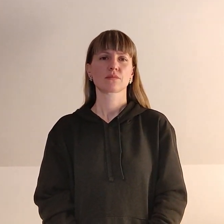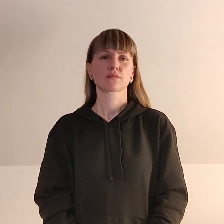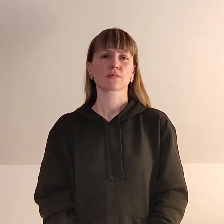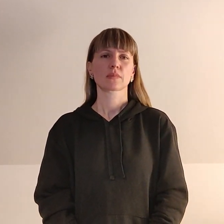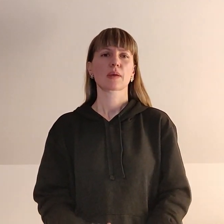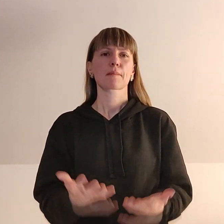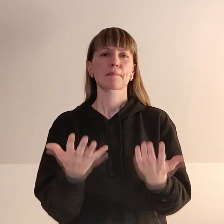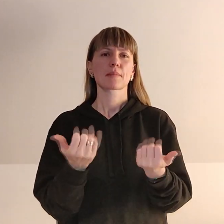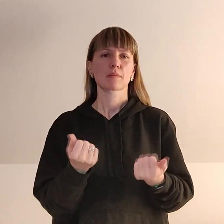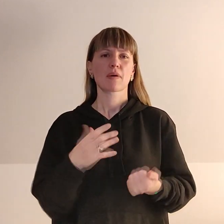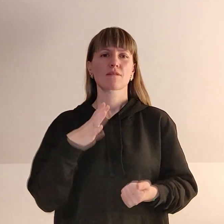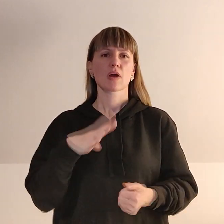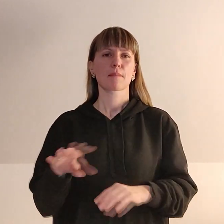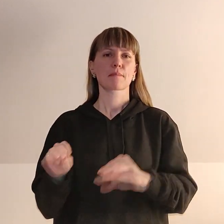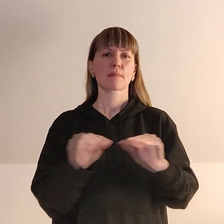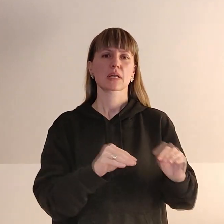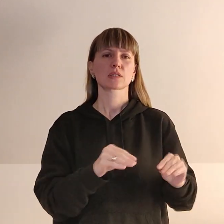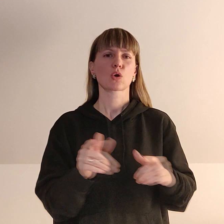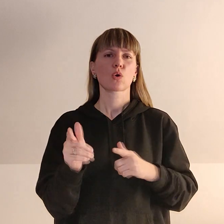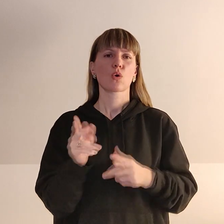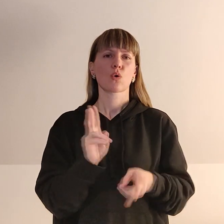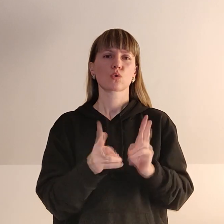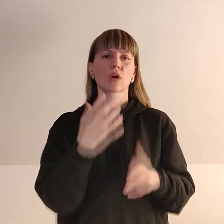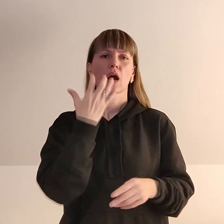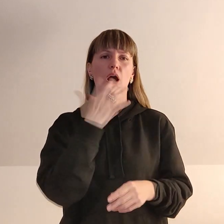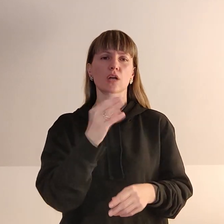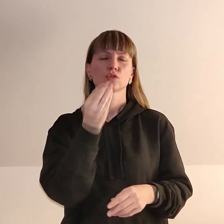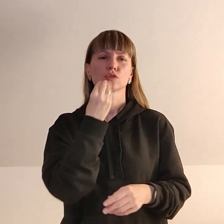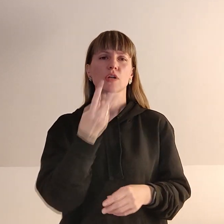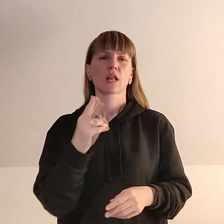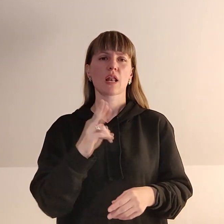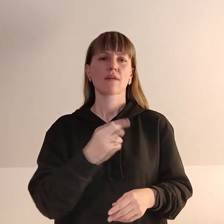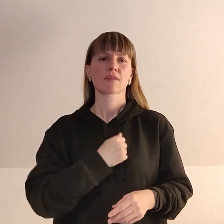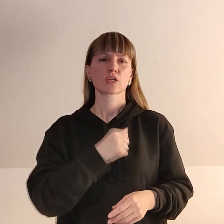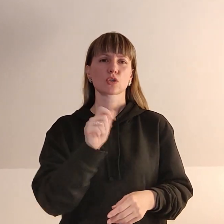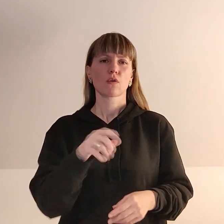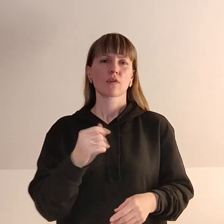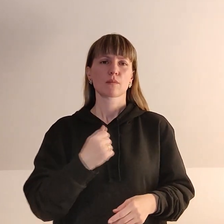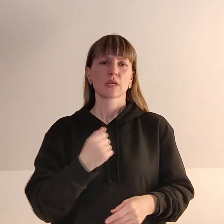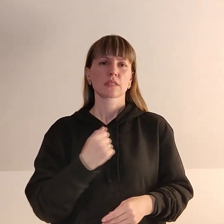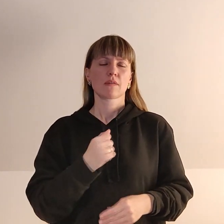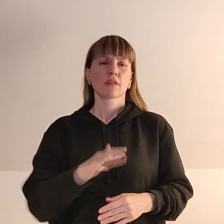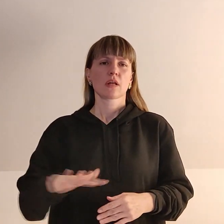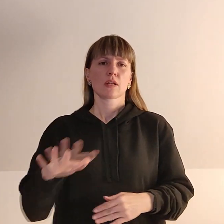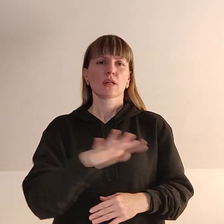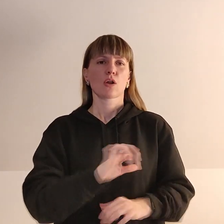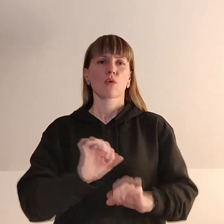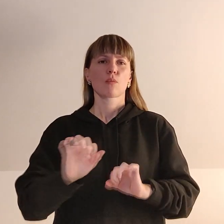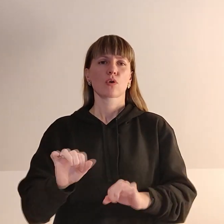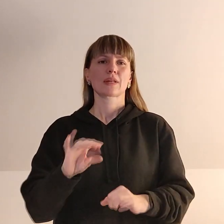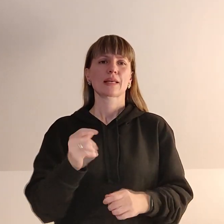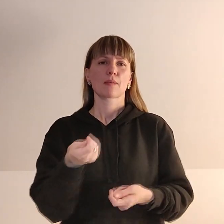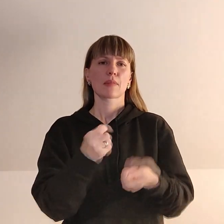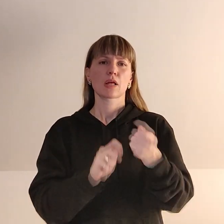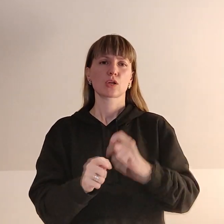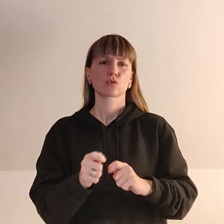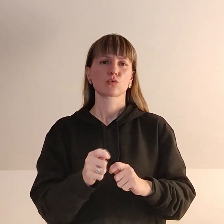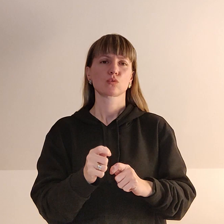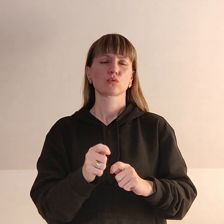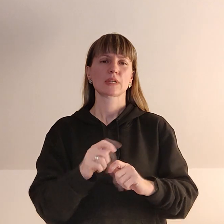Приймають вимушених переселенців, готують гарячу їжу для військових і бійців територіальної оборони та плетуть маскувальні сітки.